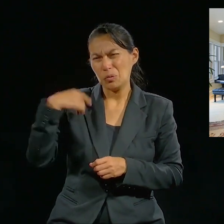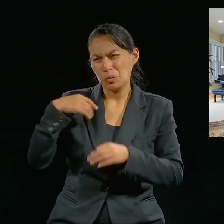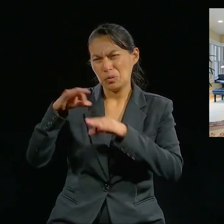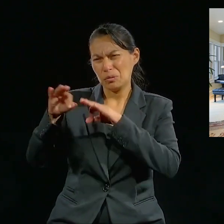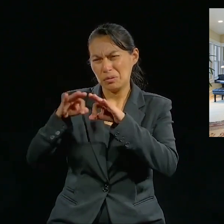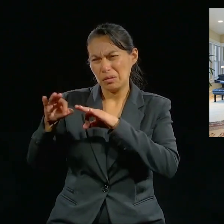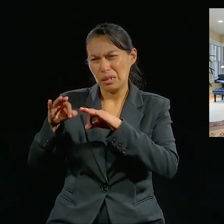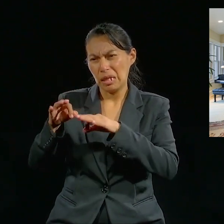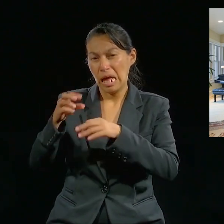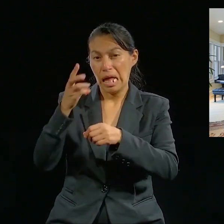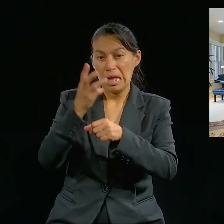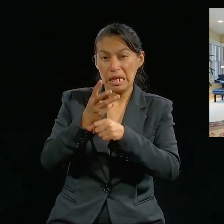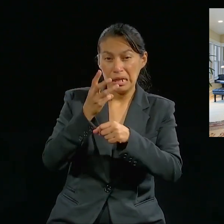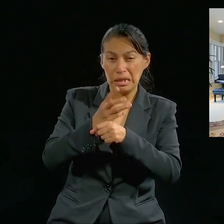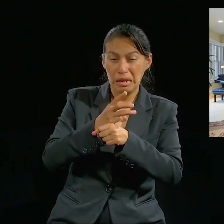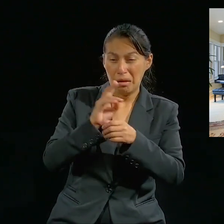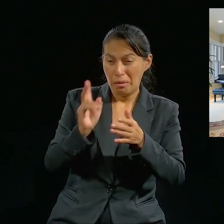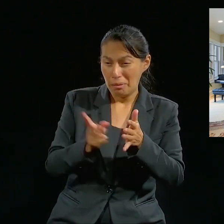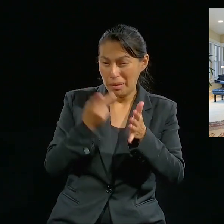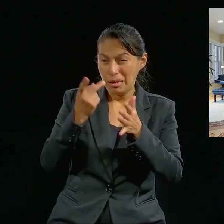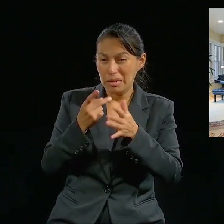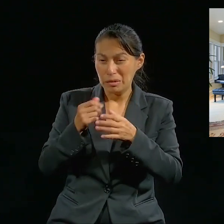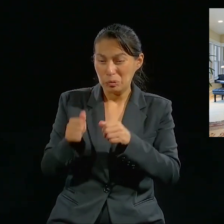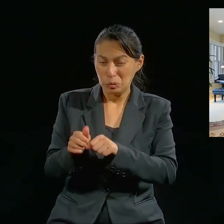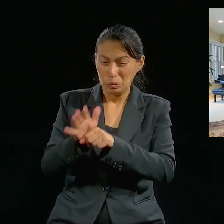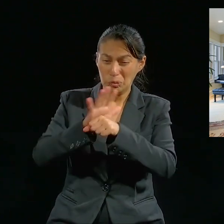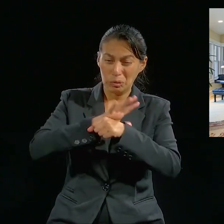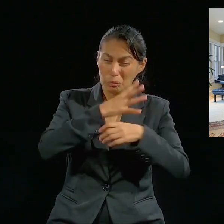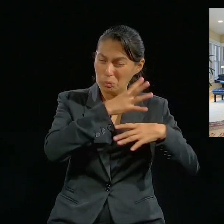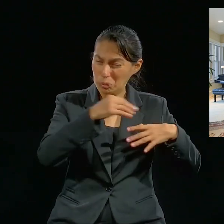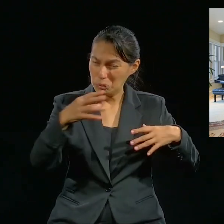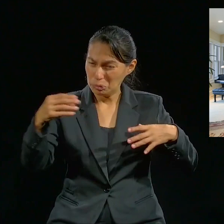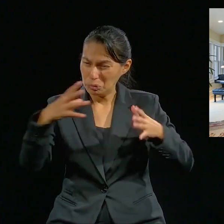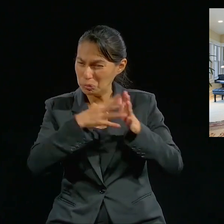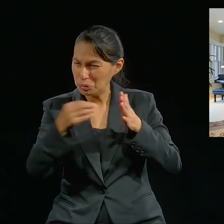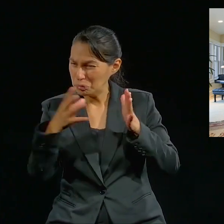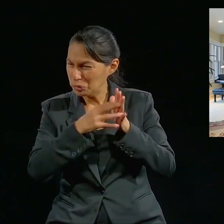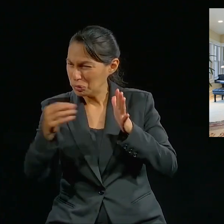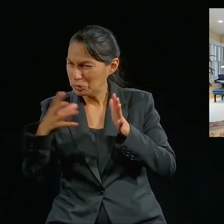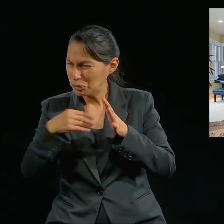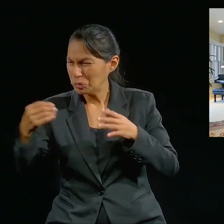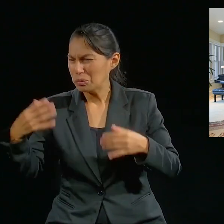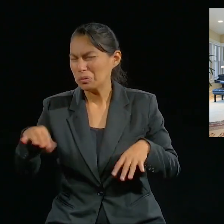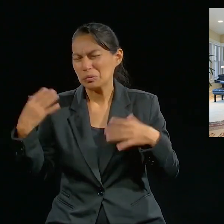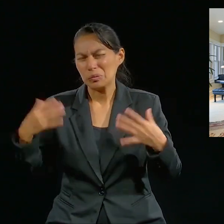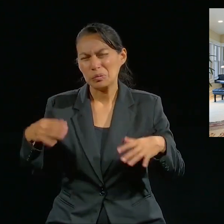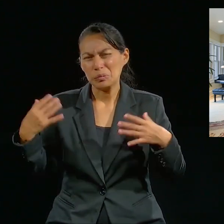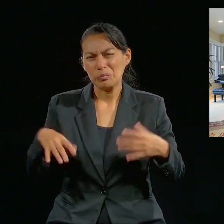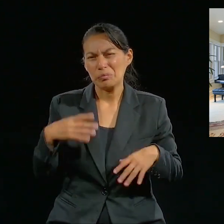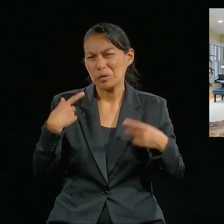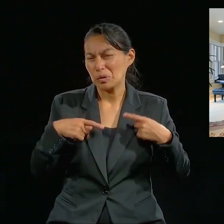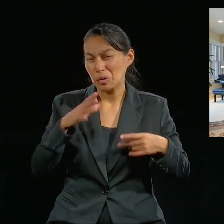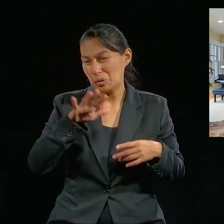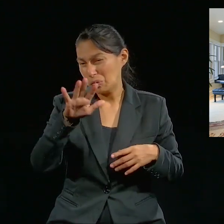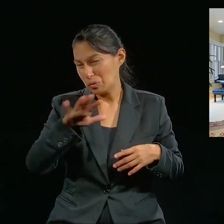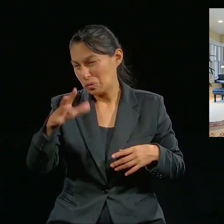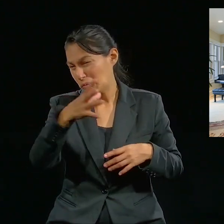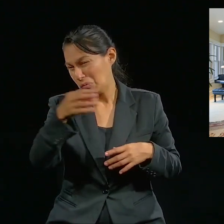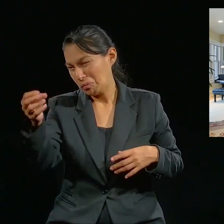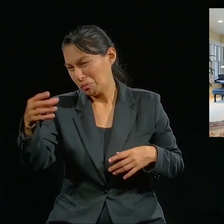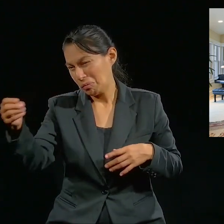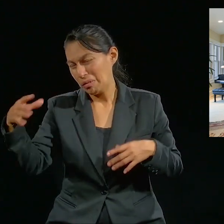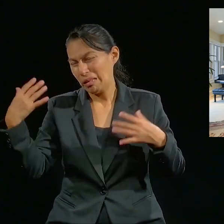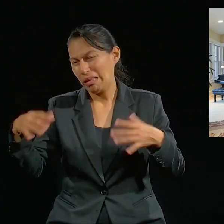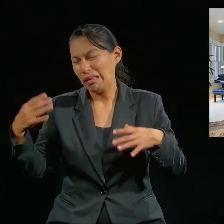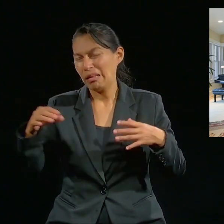tiempo de trabajar se vino la tercera ola y esto era muy pesado muy pesada la